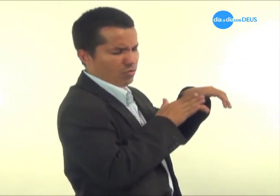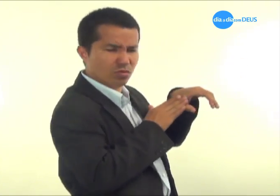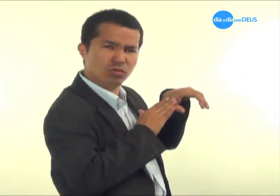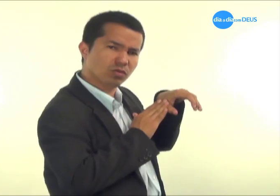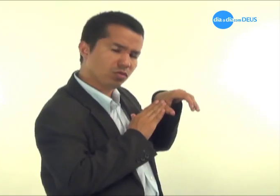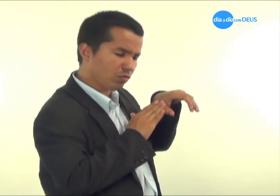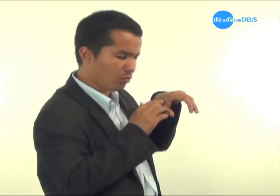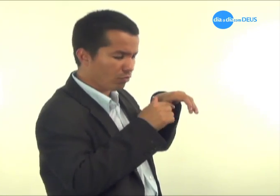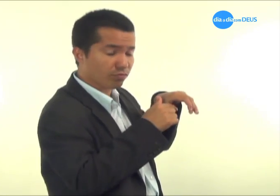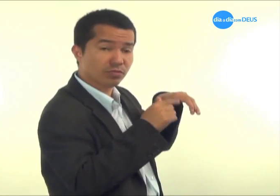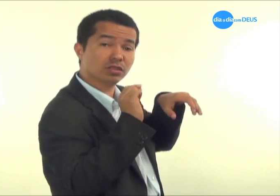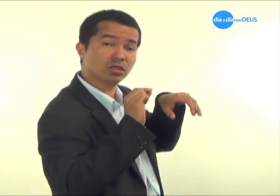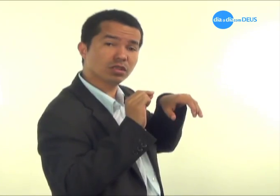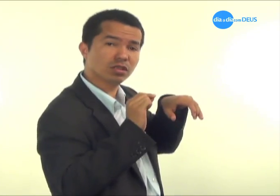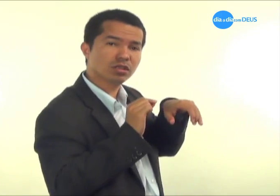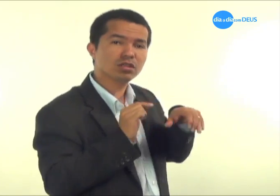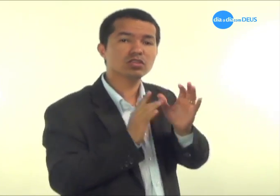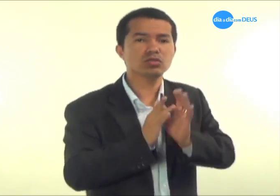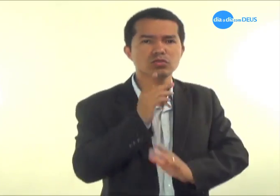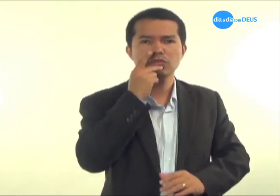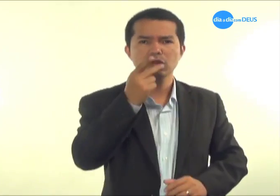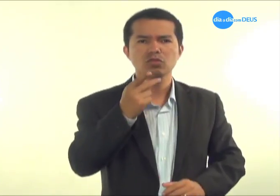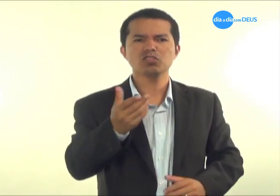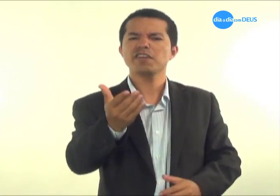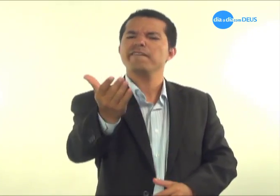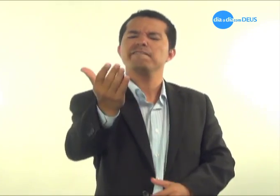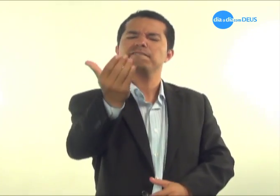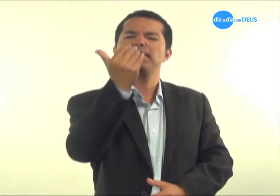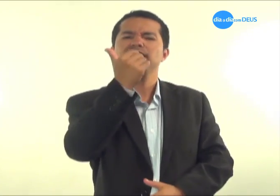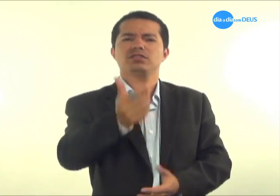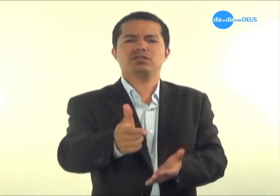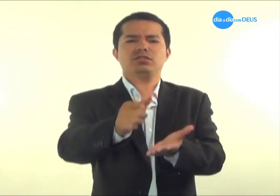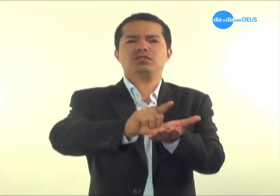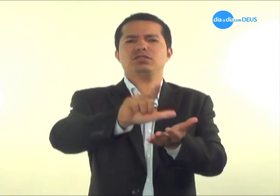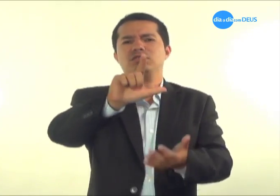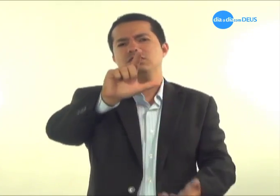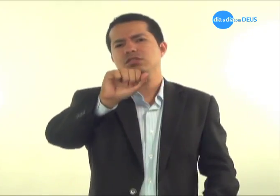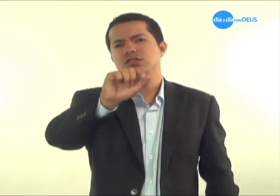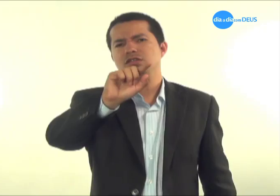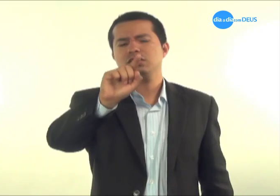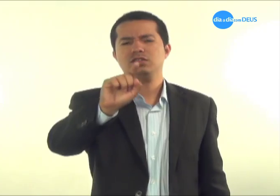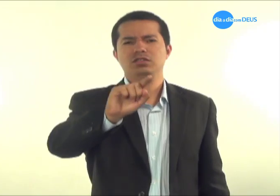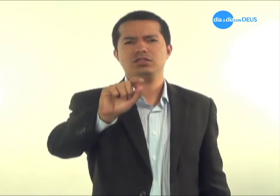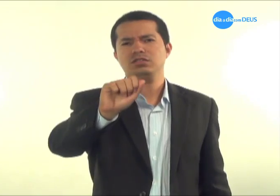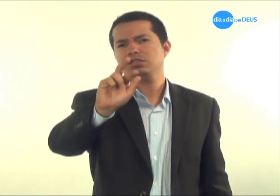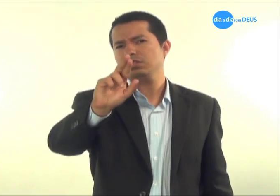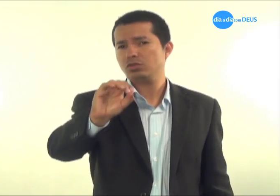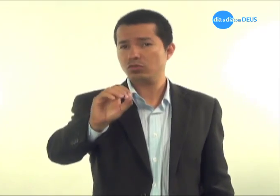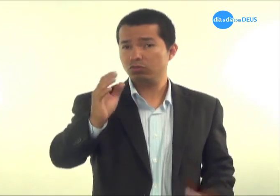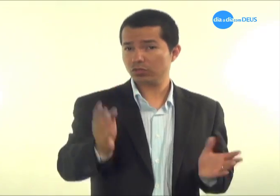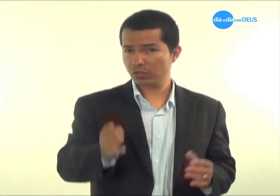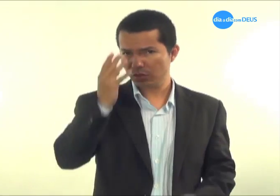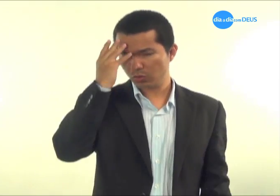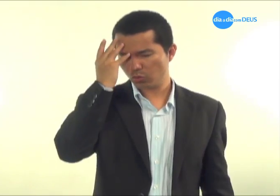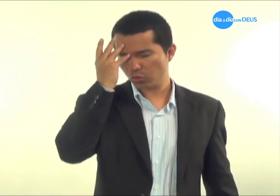Está lá deitado Lázaro. E ele diz, sai para fora, Lázaro. E Lázaro, sepultado